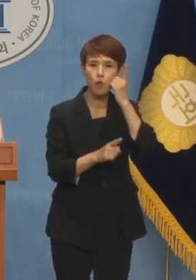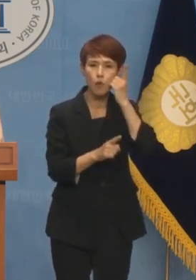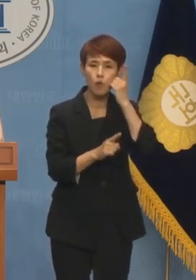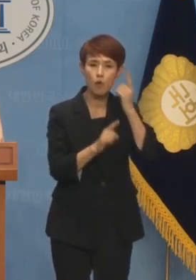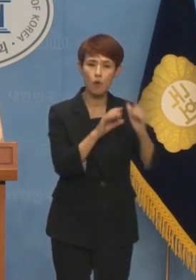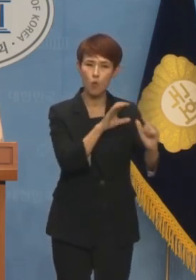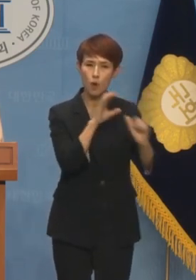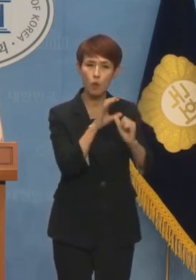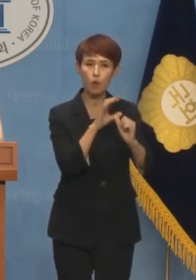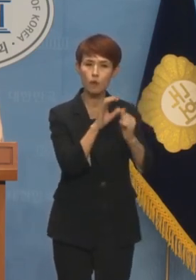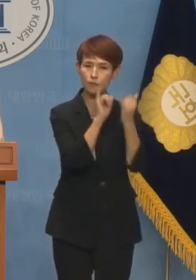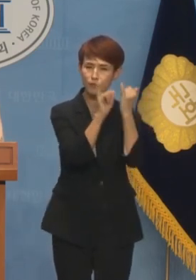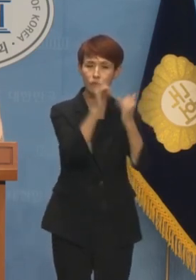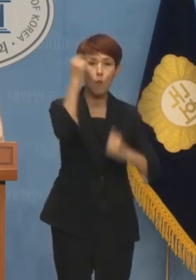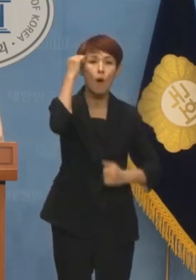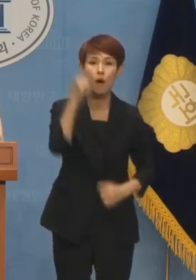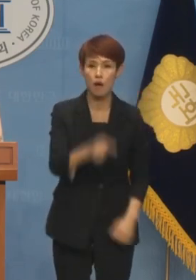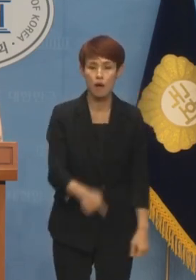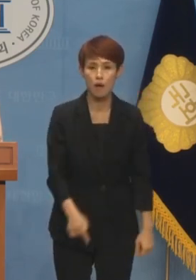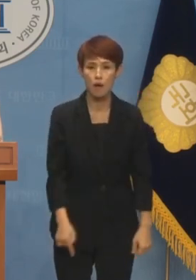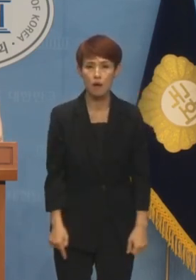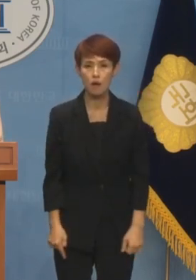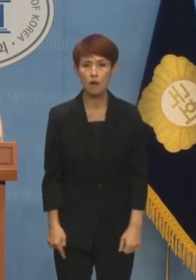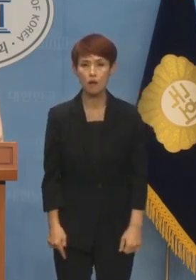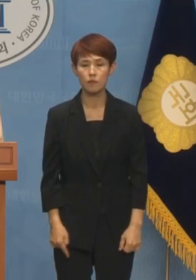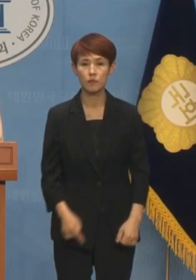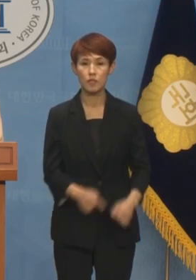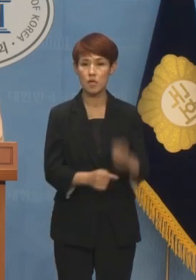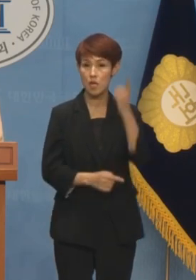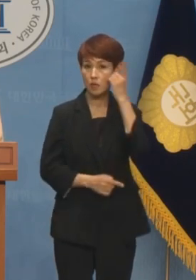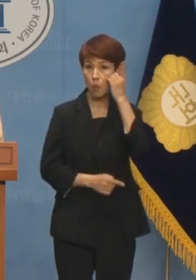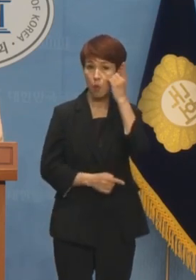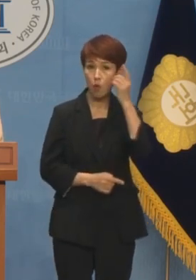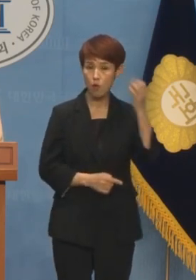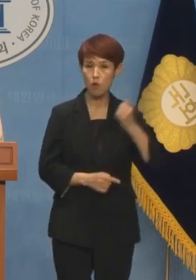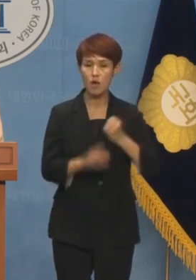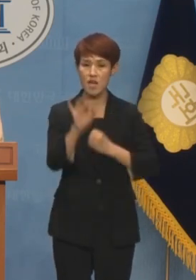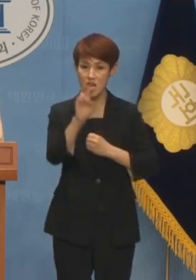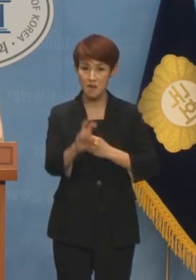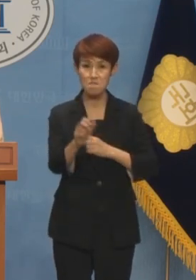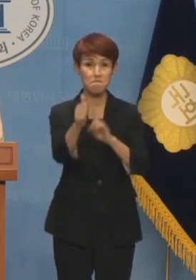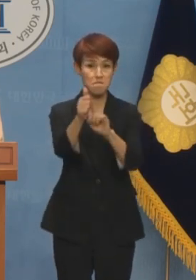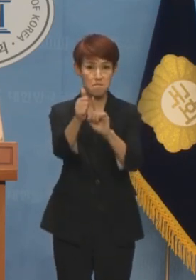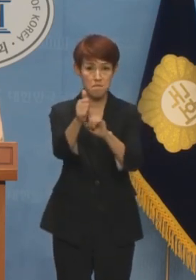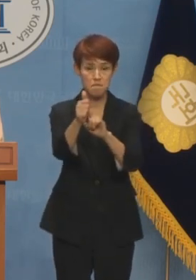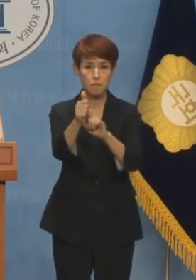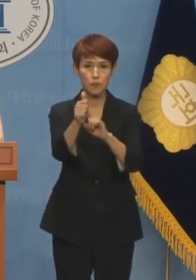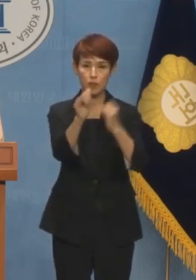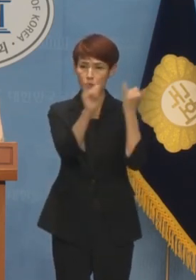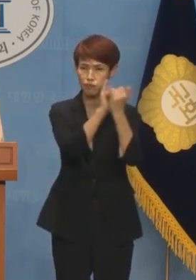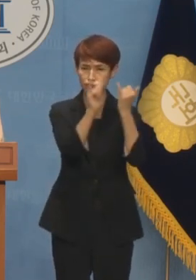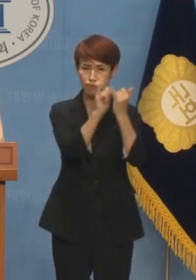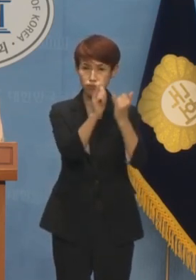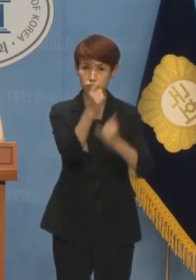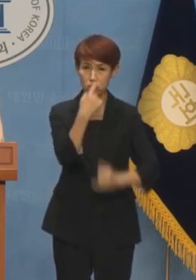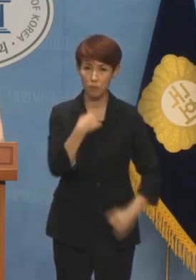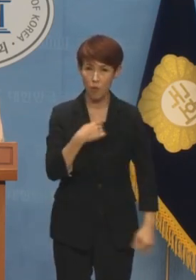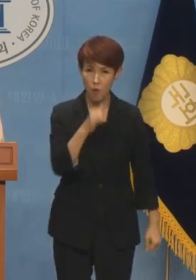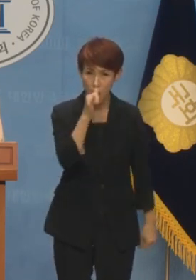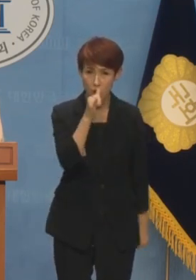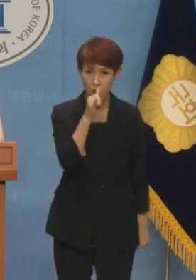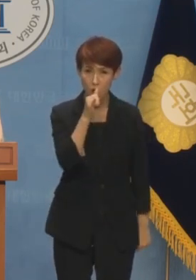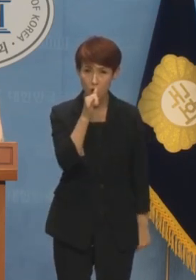겁니까? 김 사령관은 이 비화폰으로 임성근 전 1사단장과 통화한 적이 있습니까?